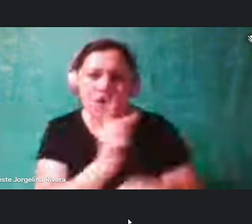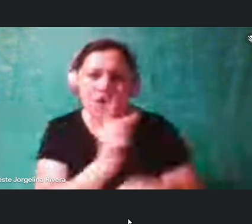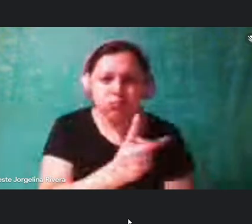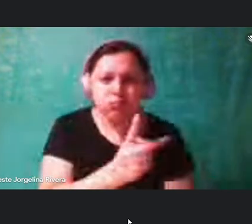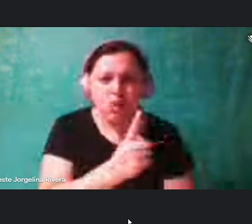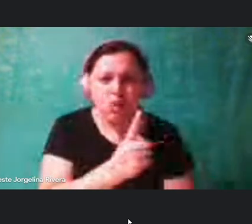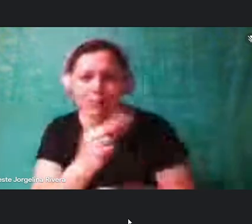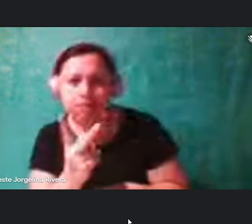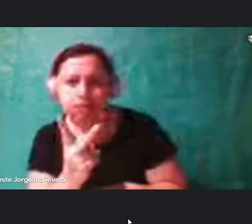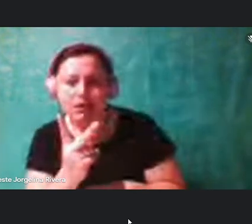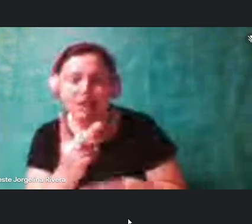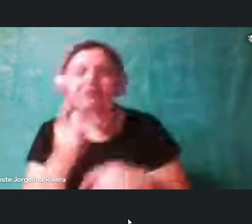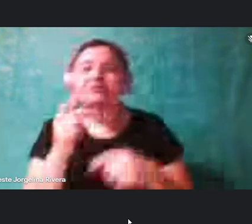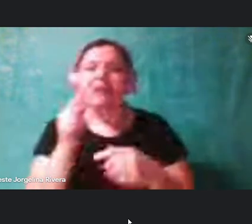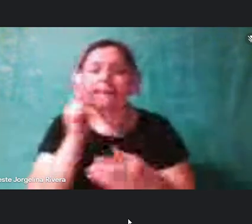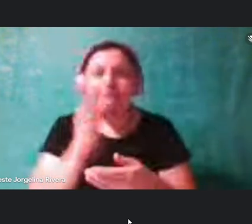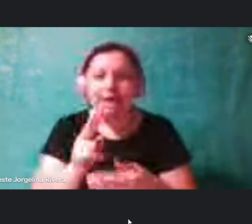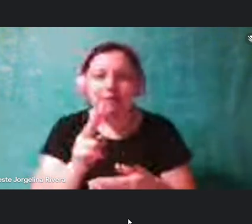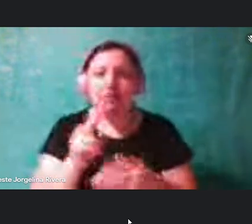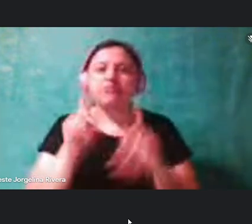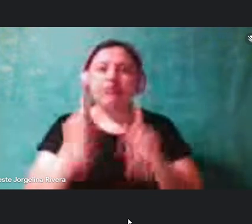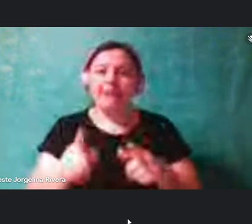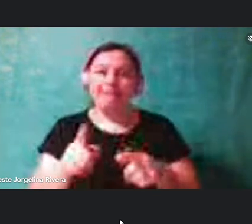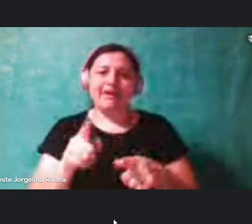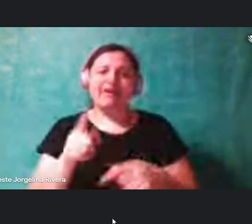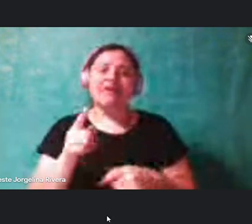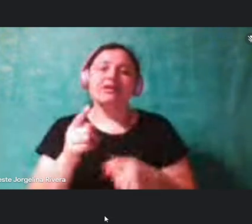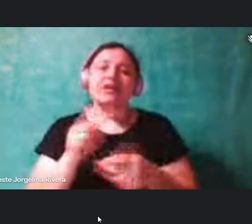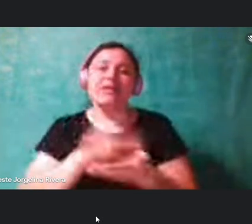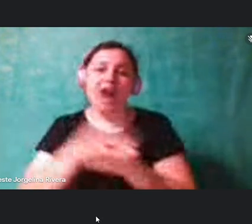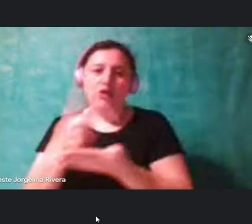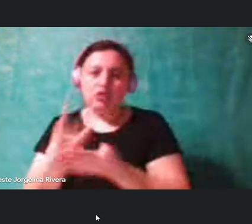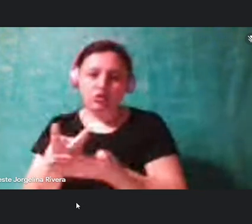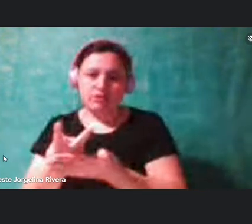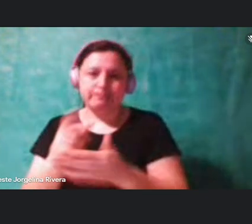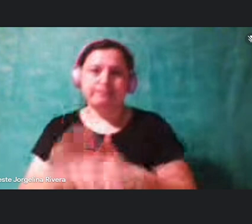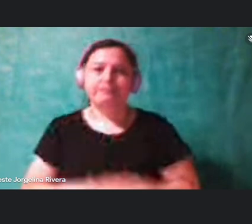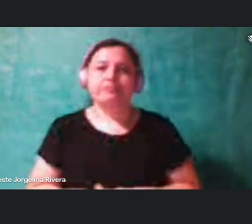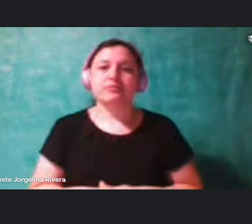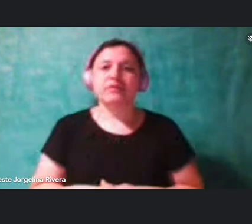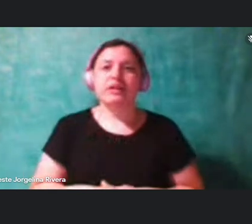esos cuadros. Y en la 21,